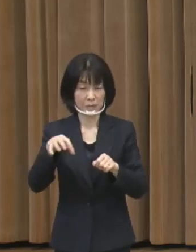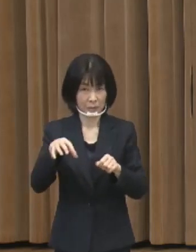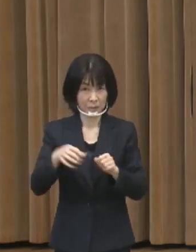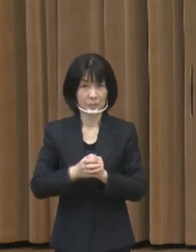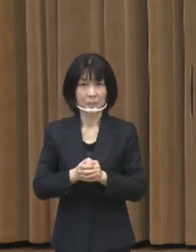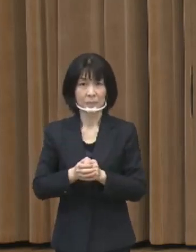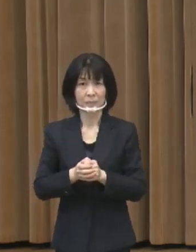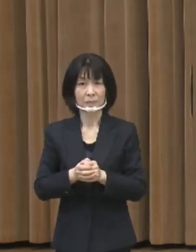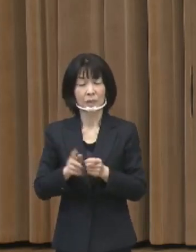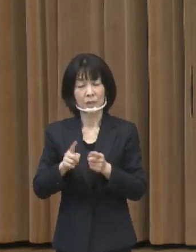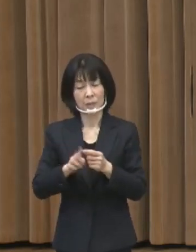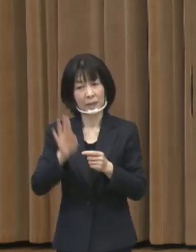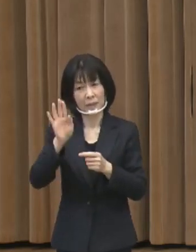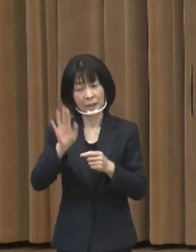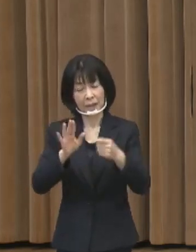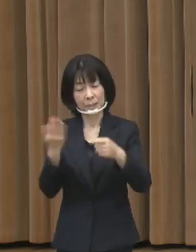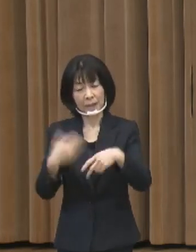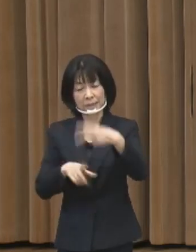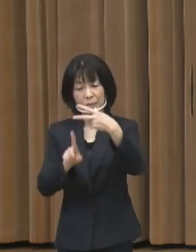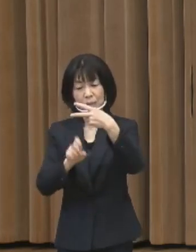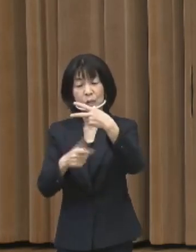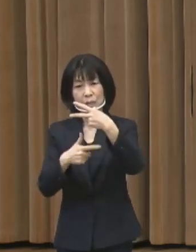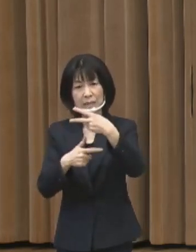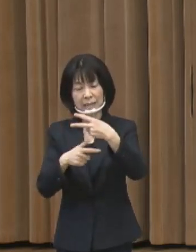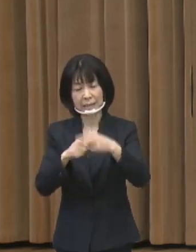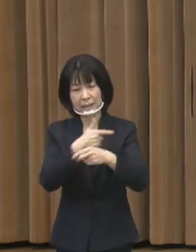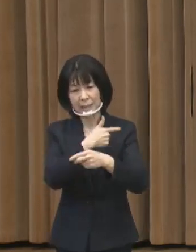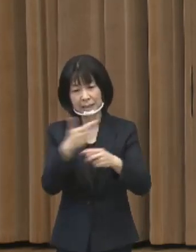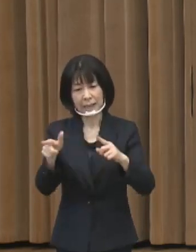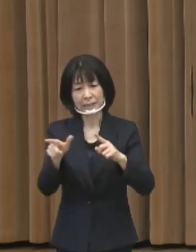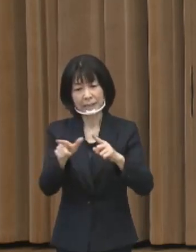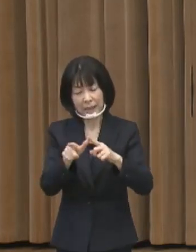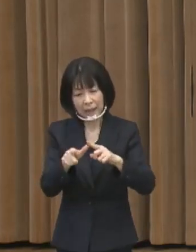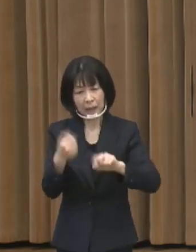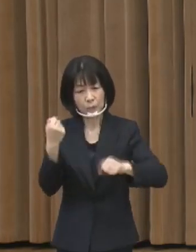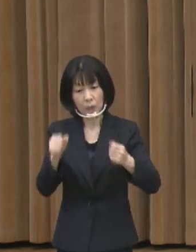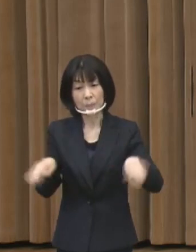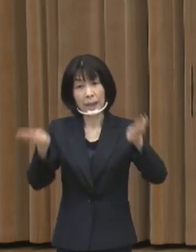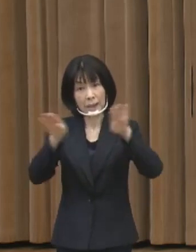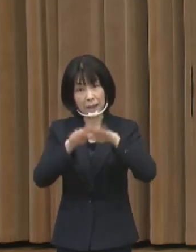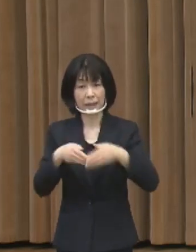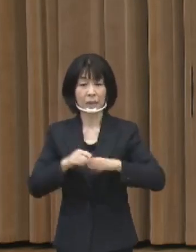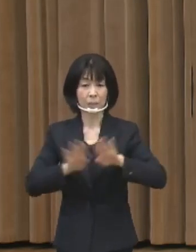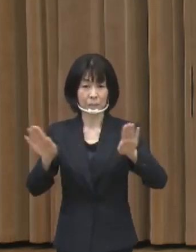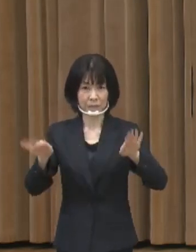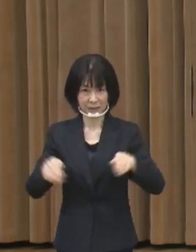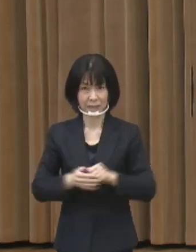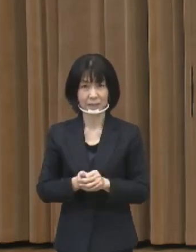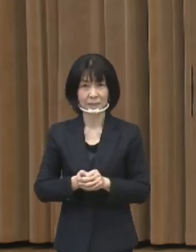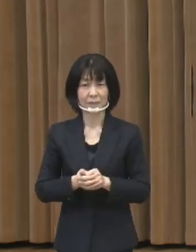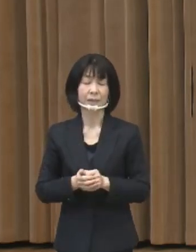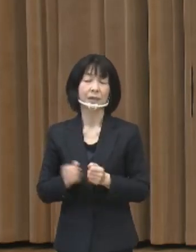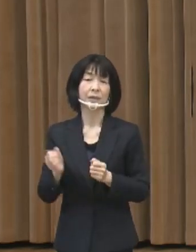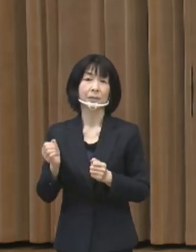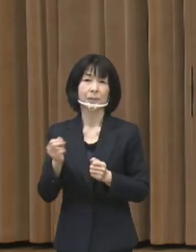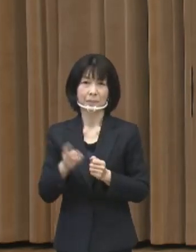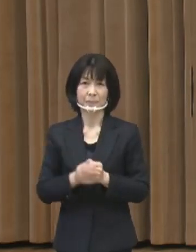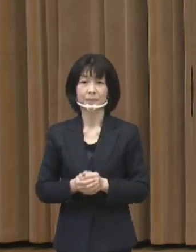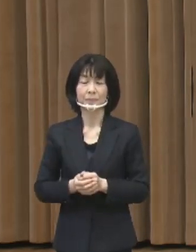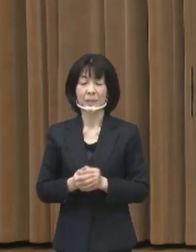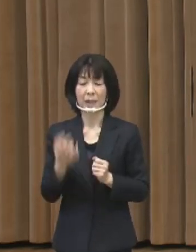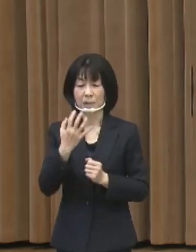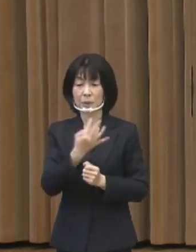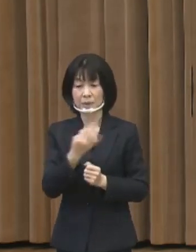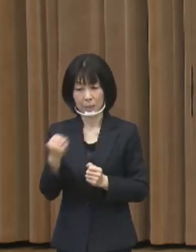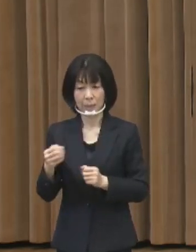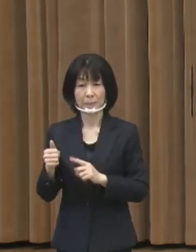ね、あるいはその2月16日には大河ドラマ館もうオープンをしたしました。またそれだけではなくて、渋沢